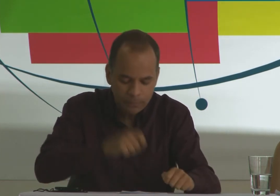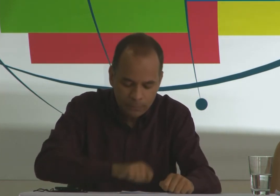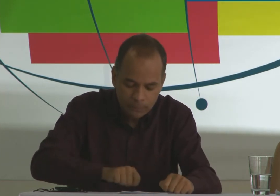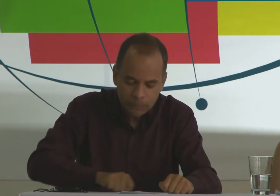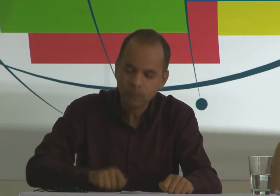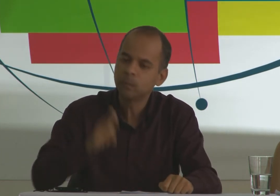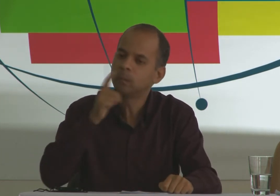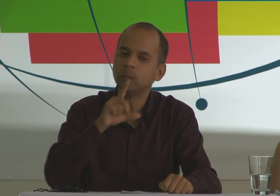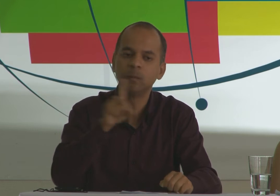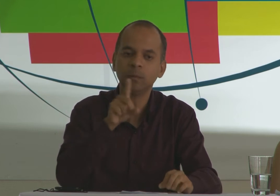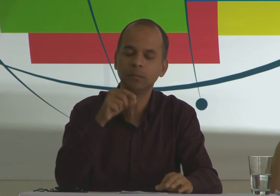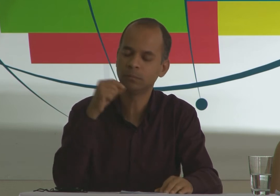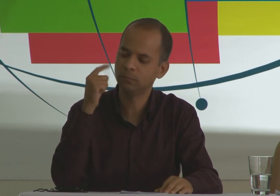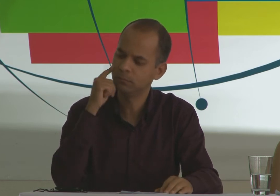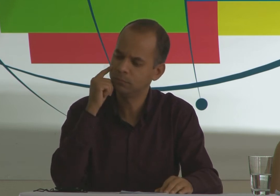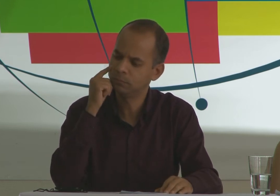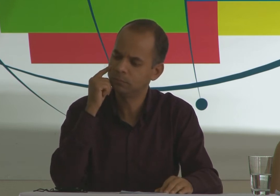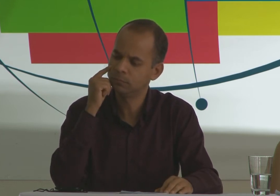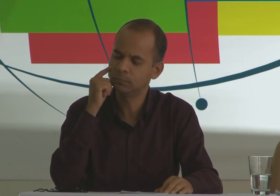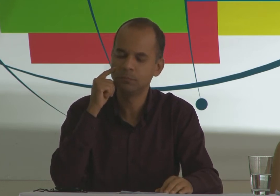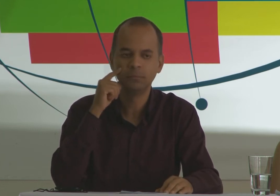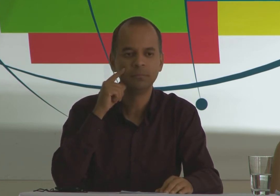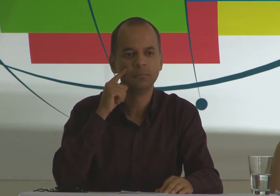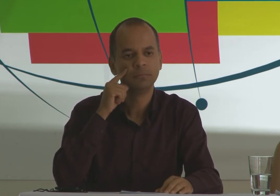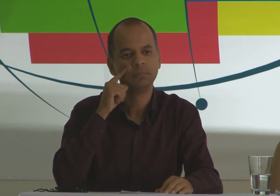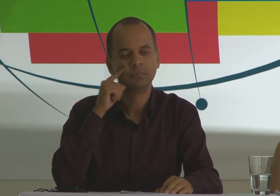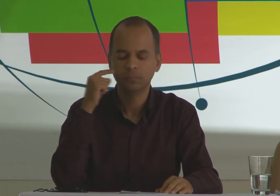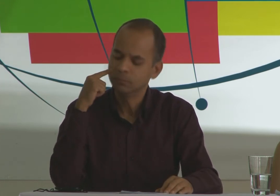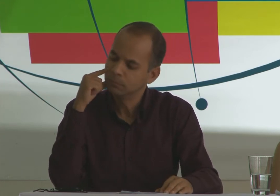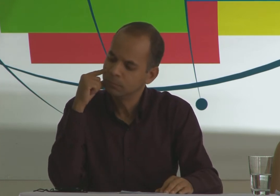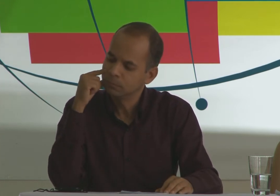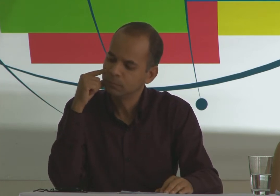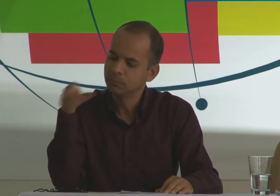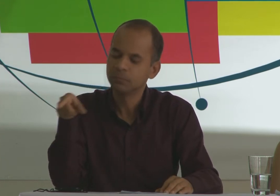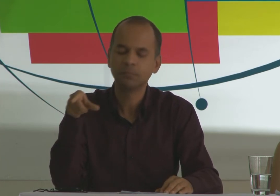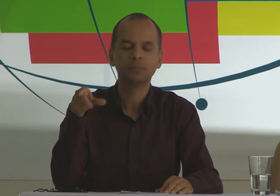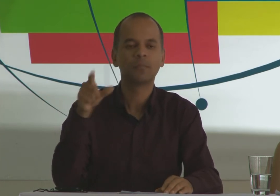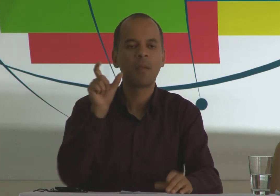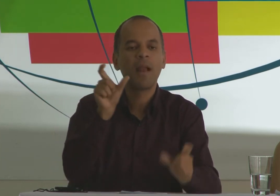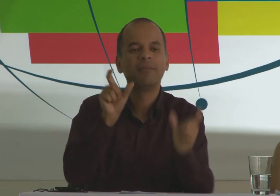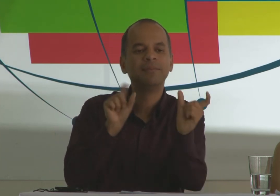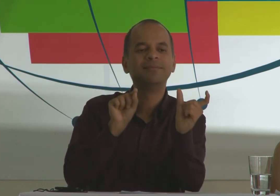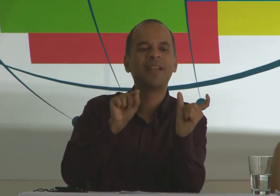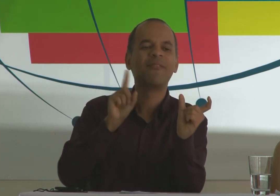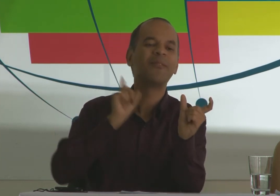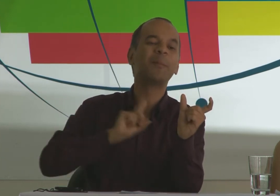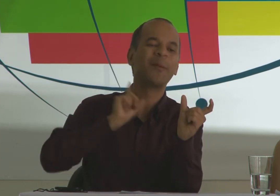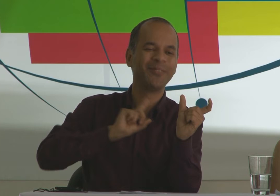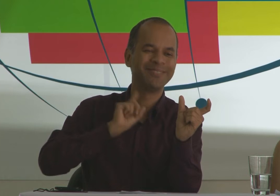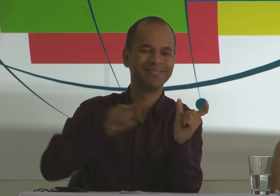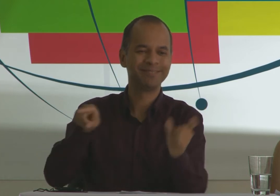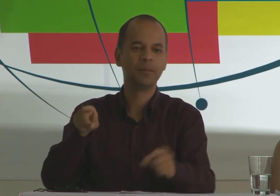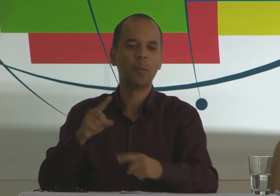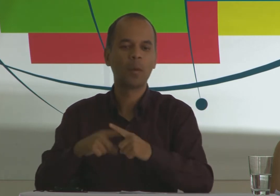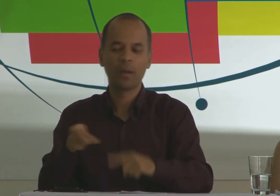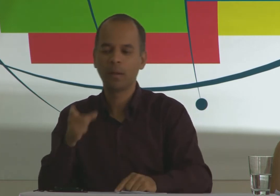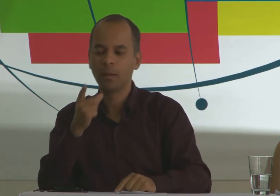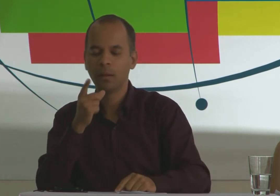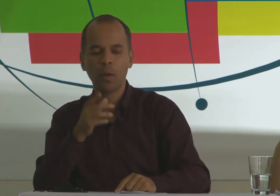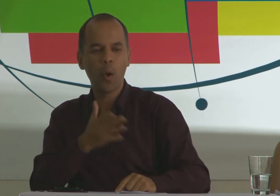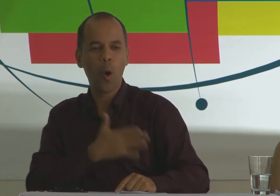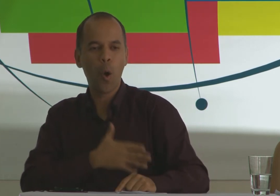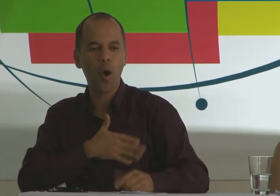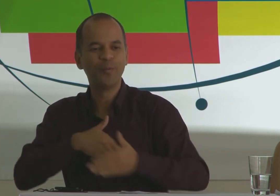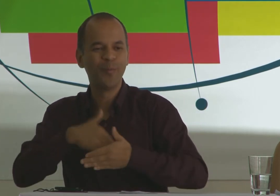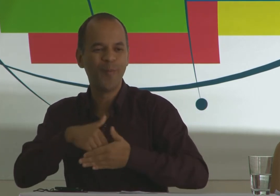e eles têm muita dificuldade de aprendizagem com a escrita, principalmente, mas mesmo que eles não conseguiam, isso me colocava também a pensar essa relação,